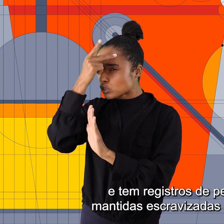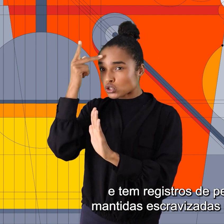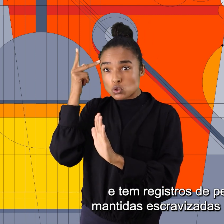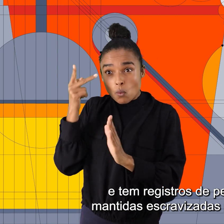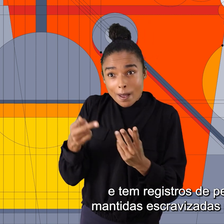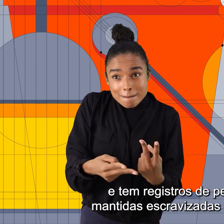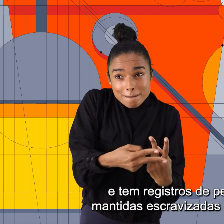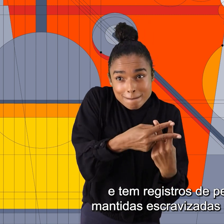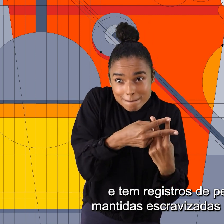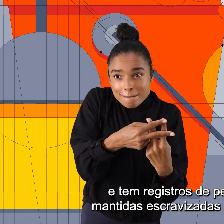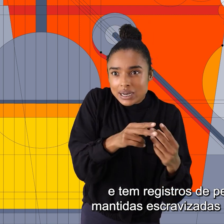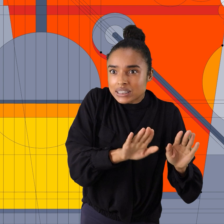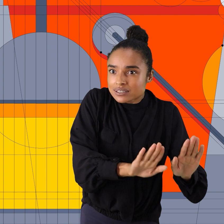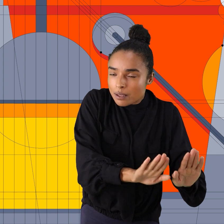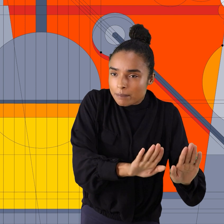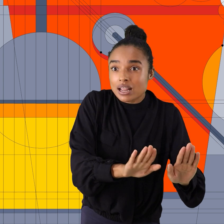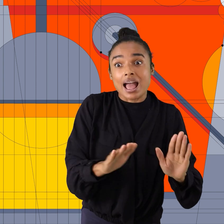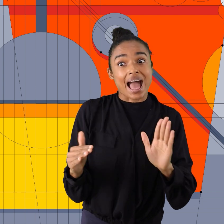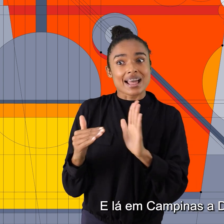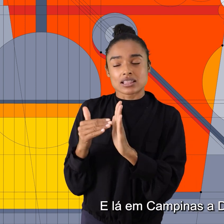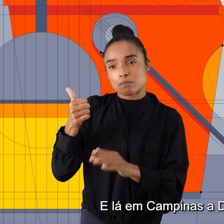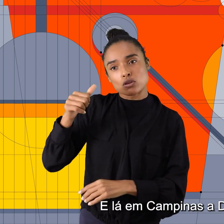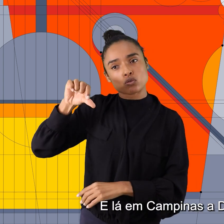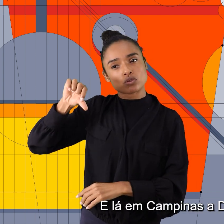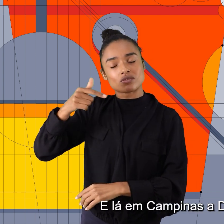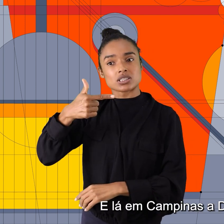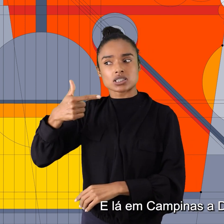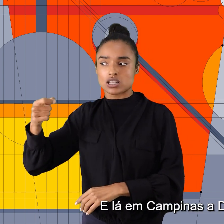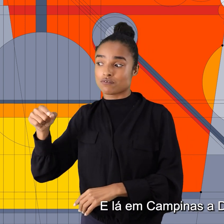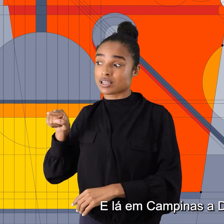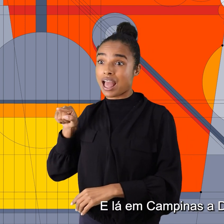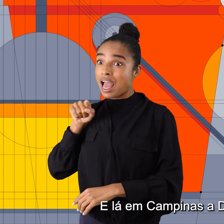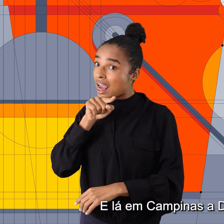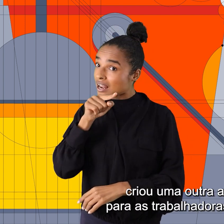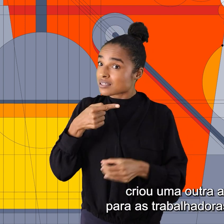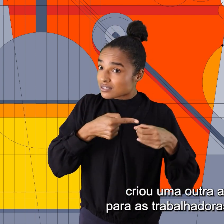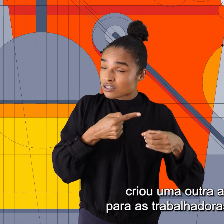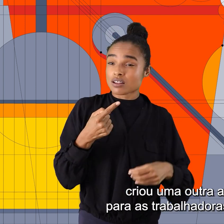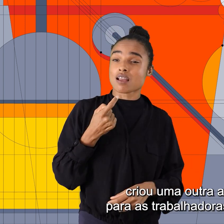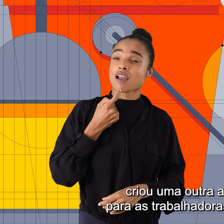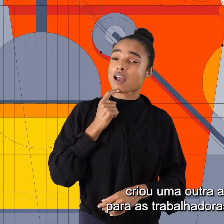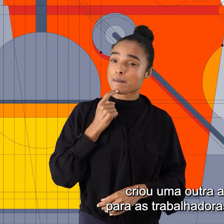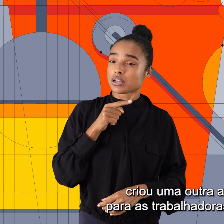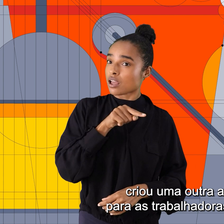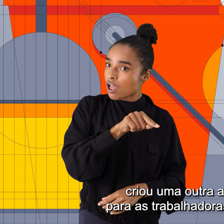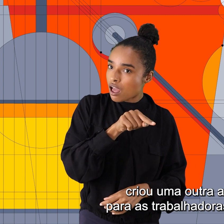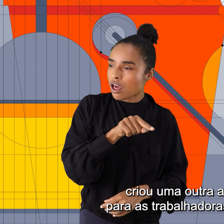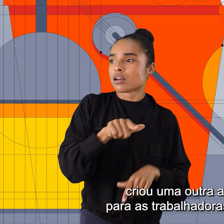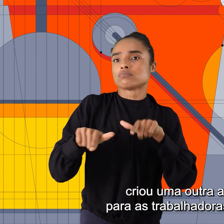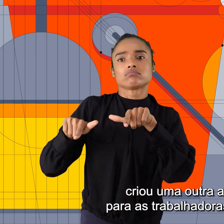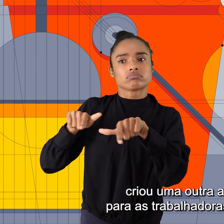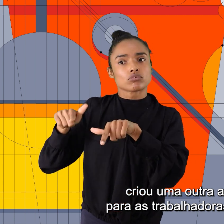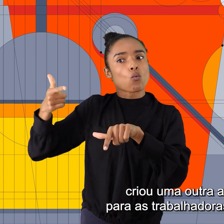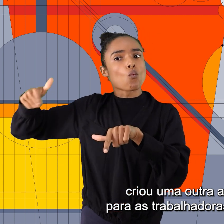até 1920. E lá em Campinas, a Dona Laudelina criou uma outra associação para